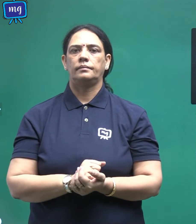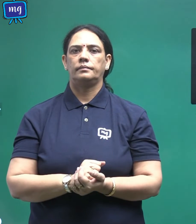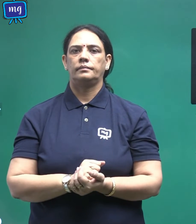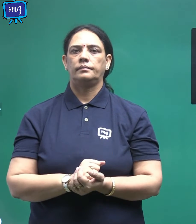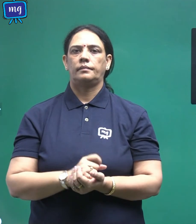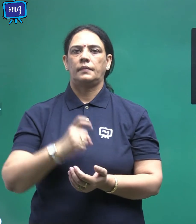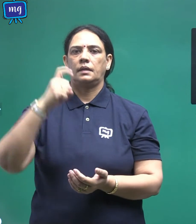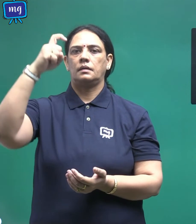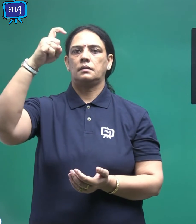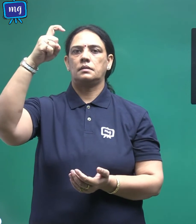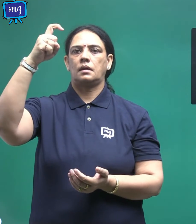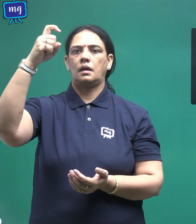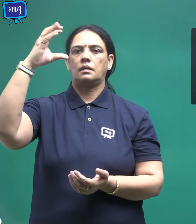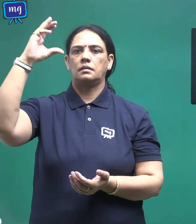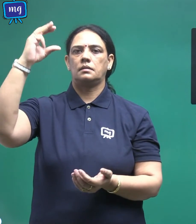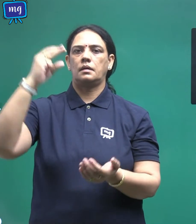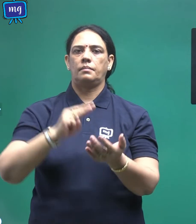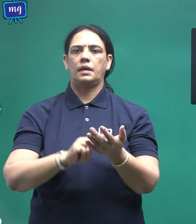7 सेमी